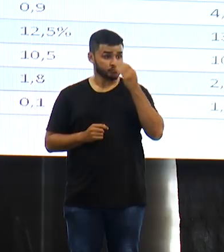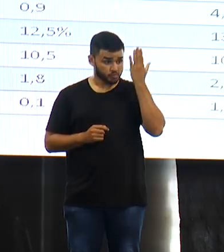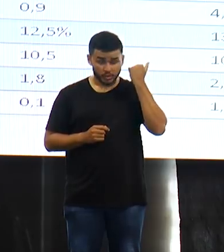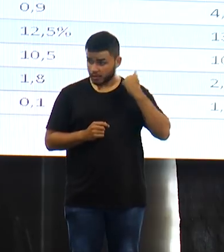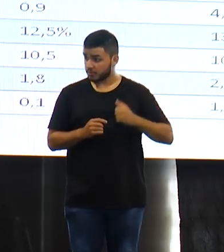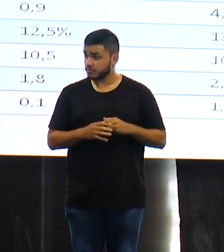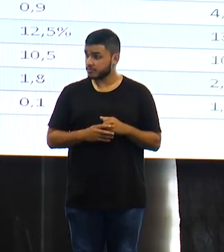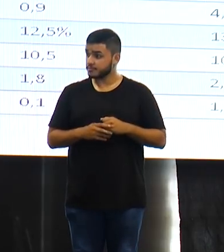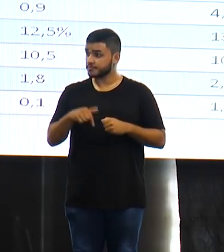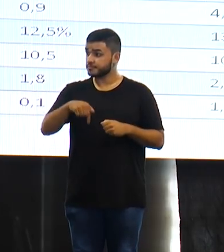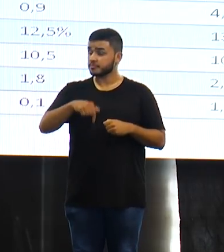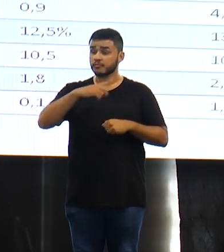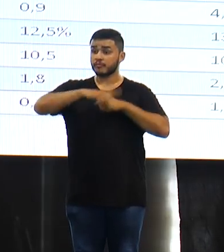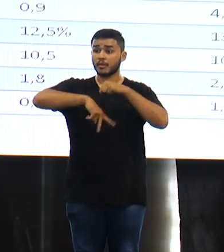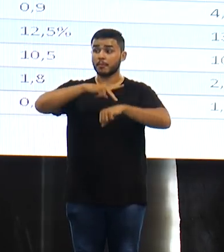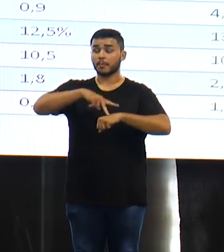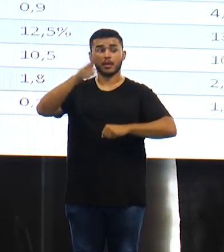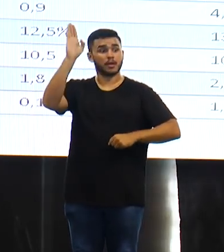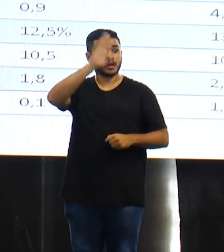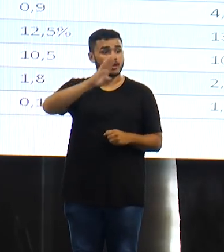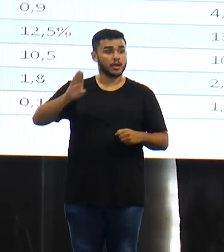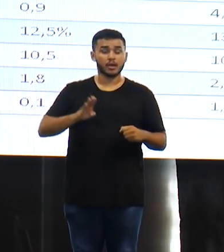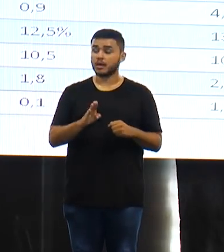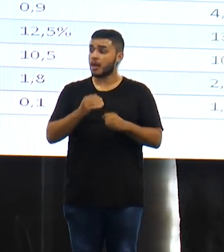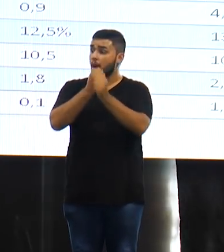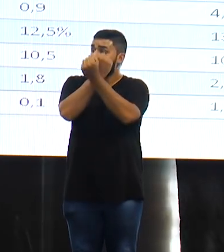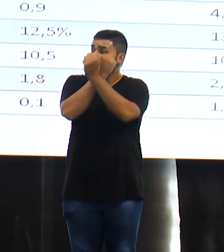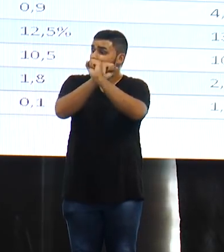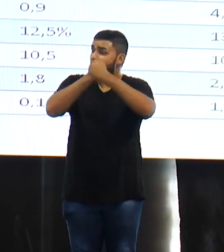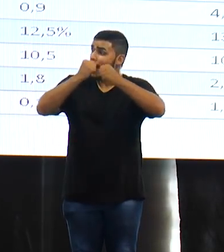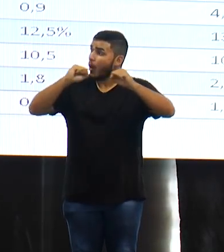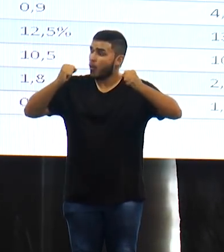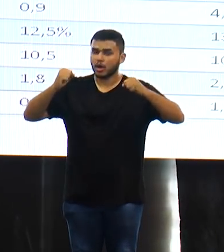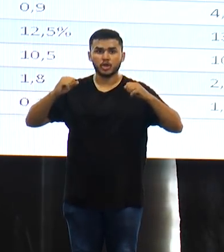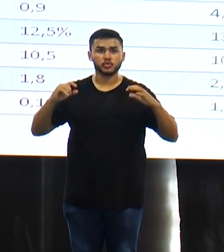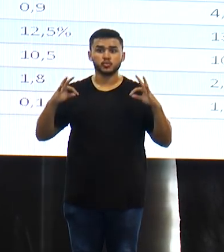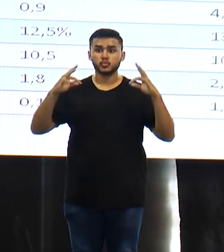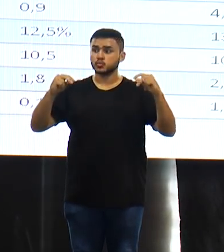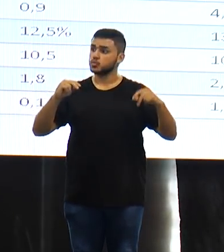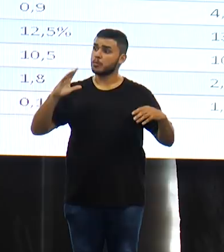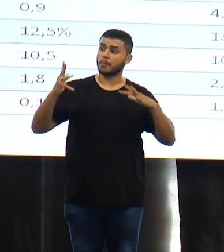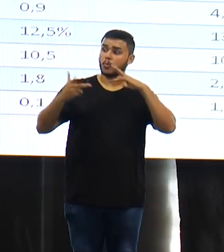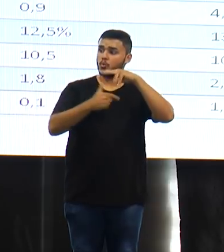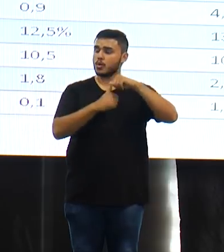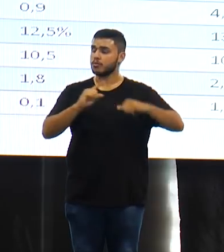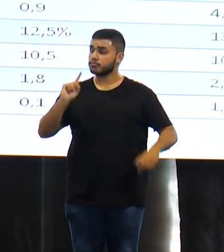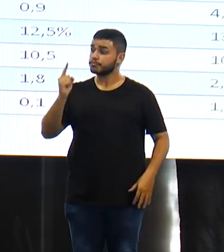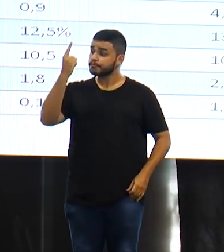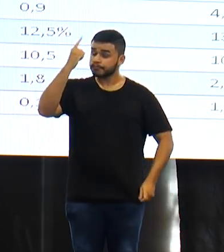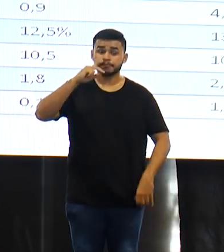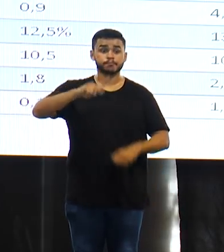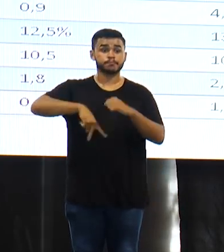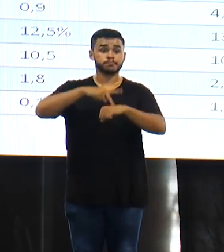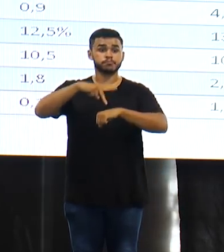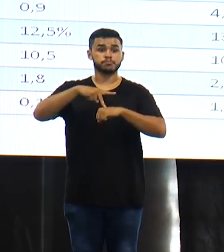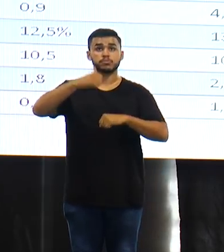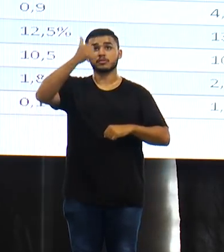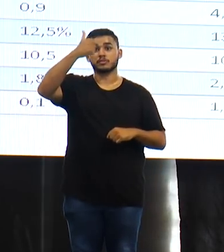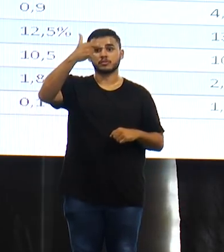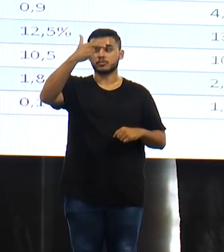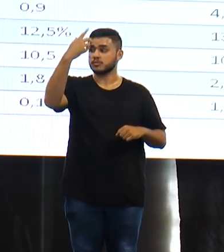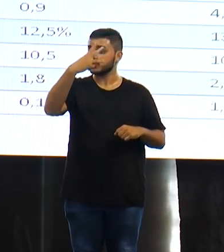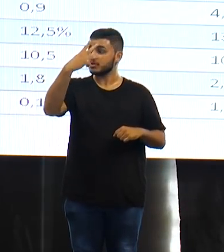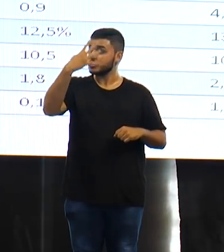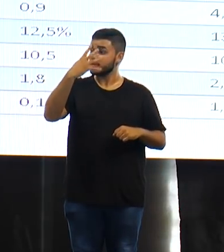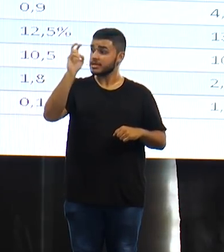país é o maior país tropical do mundo. O país de vocês é o quinto país do mundo